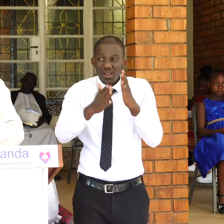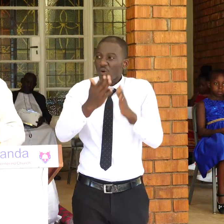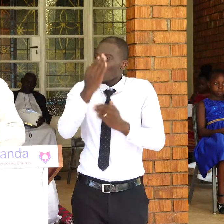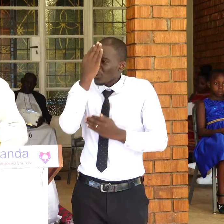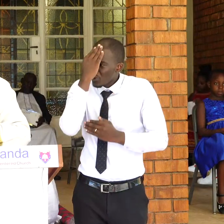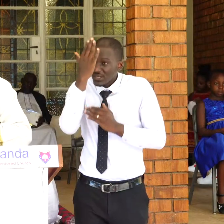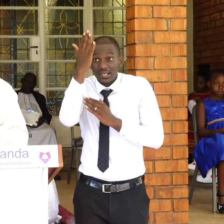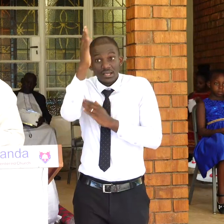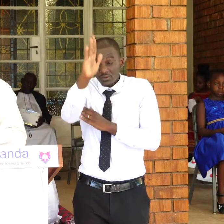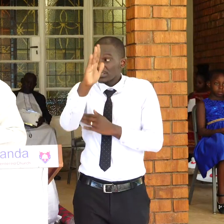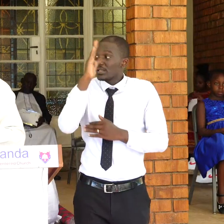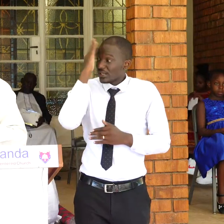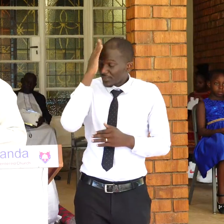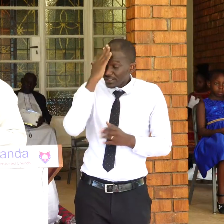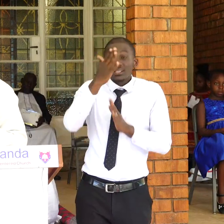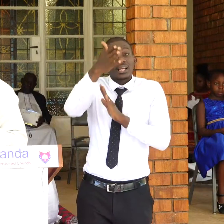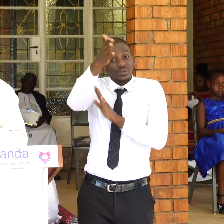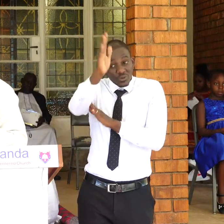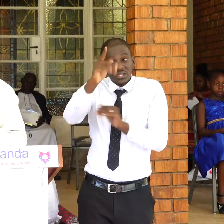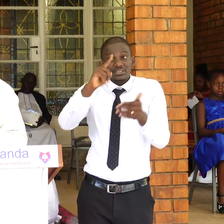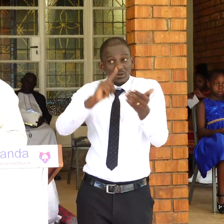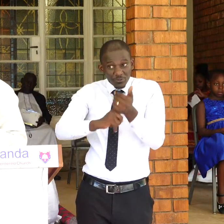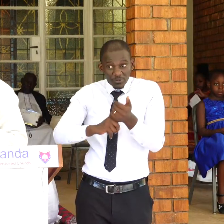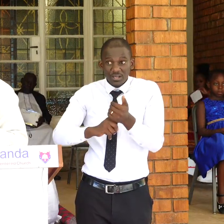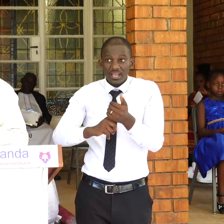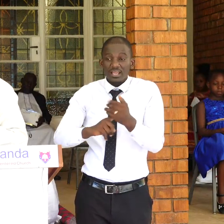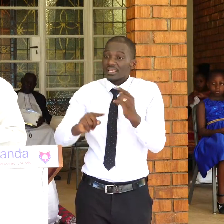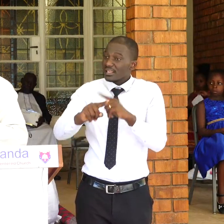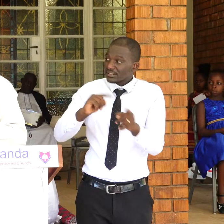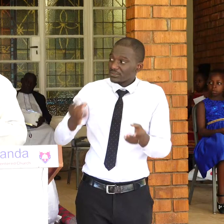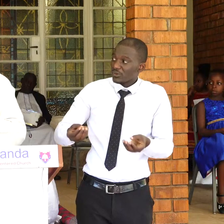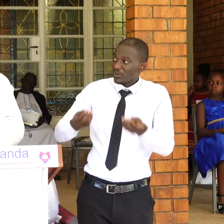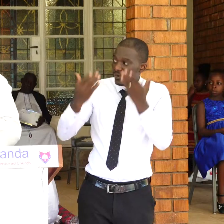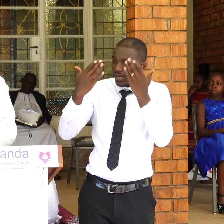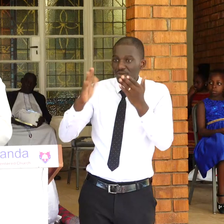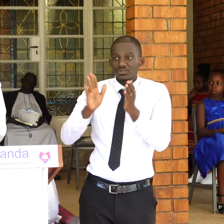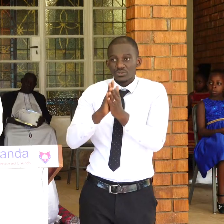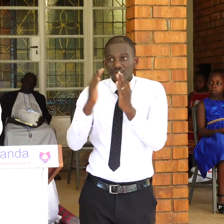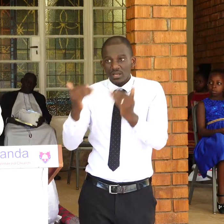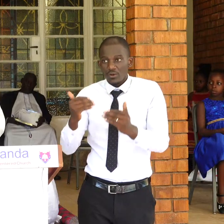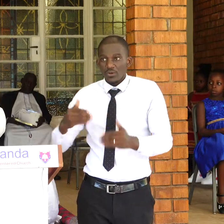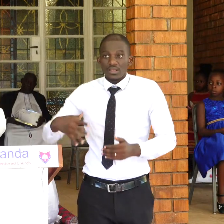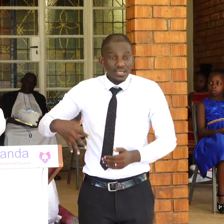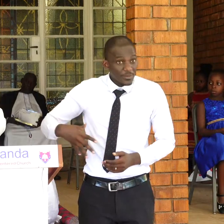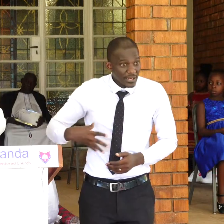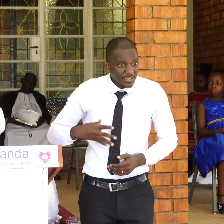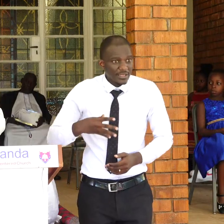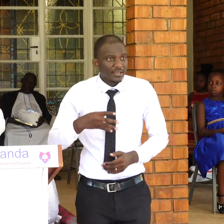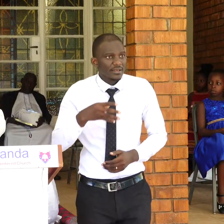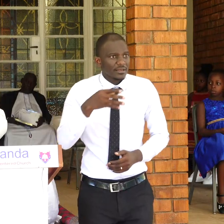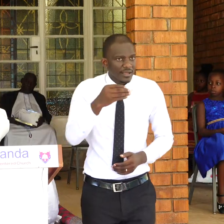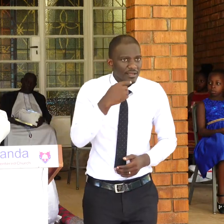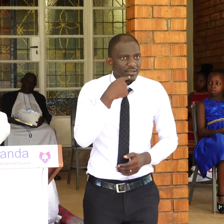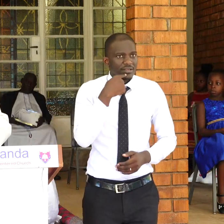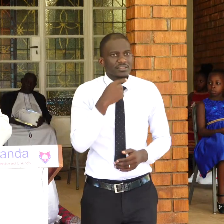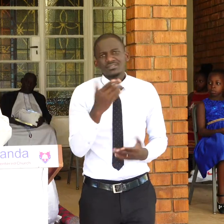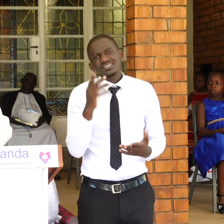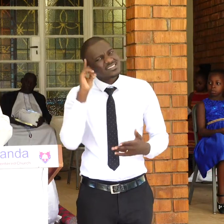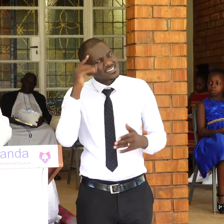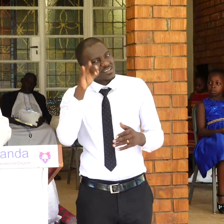Nti Katonda anaakola ki? Aneefunira ekiweebwayo ekyokera mwana wange. Kale ne bagenda kuba mwakafaananyi ng'amugambye mwana wange gwe